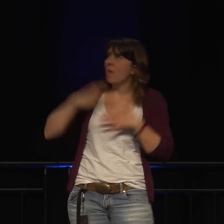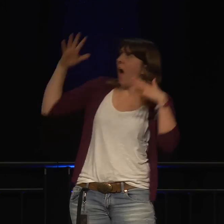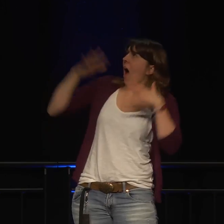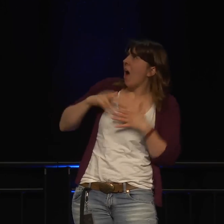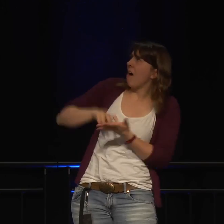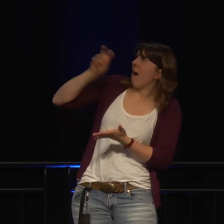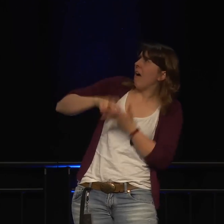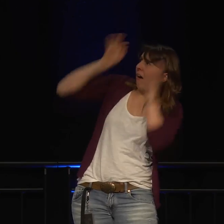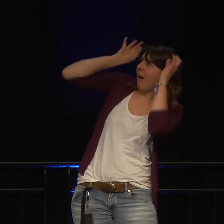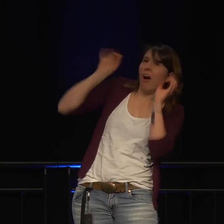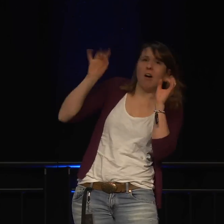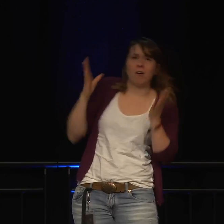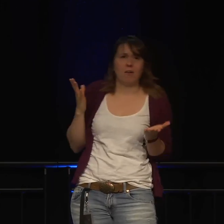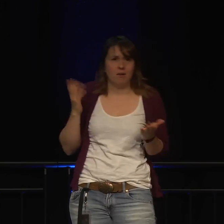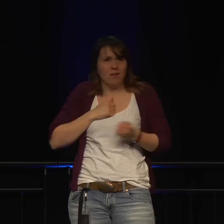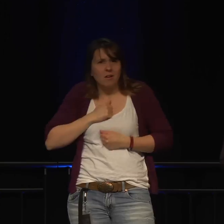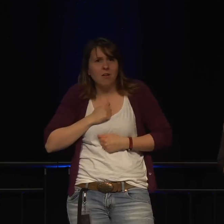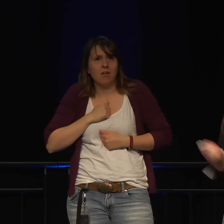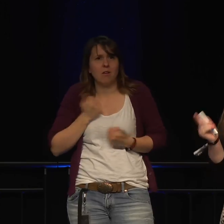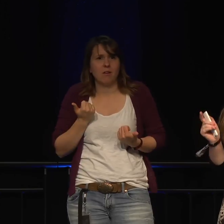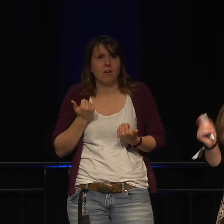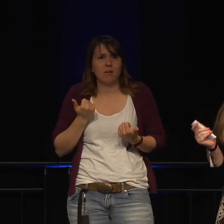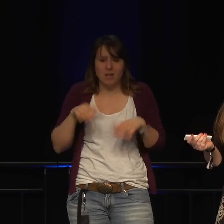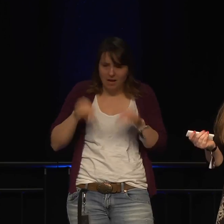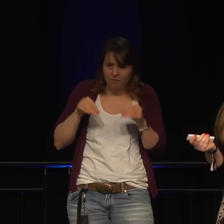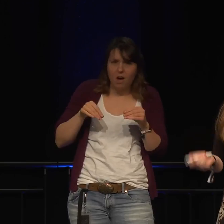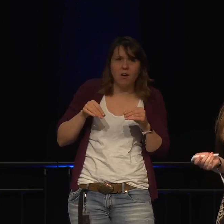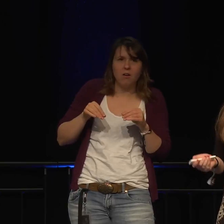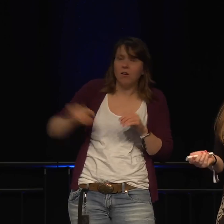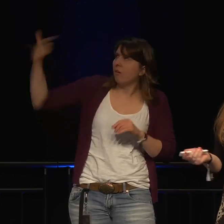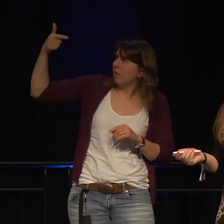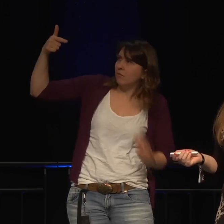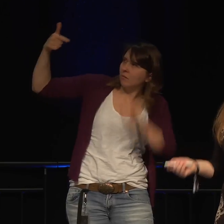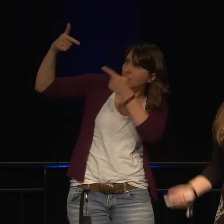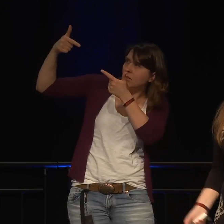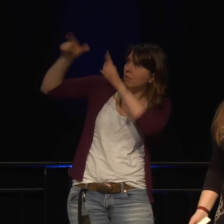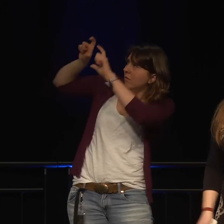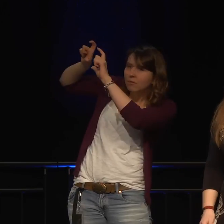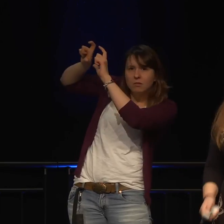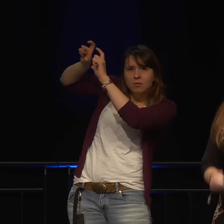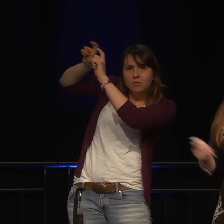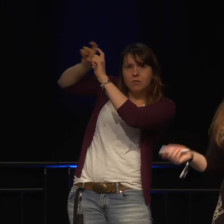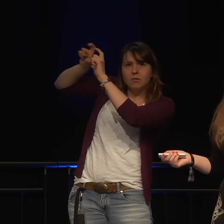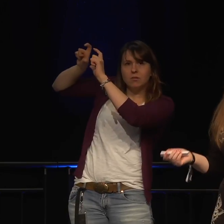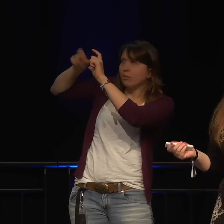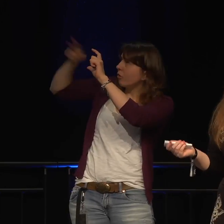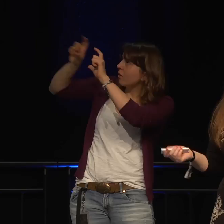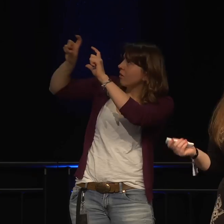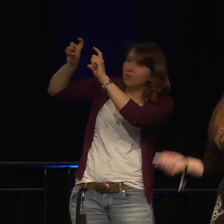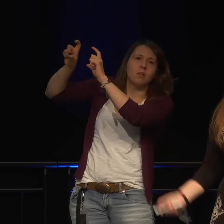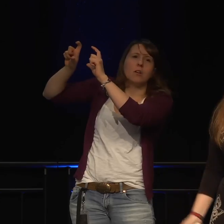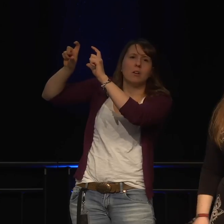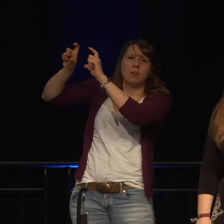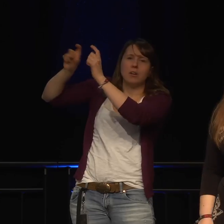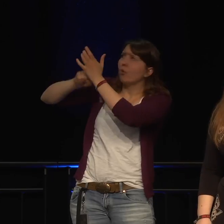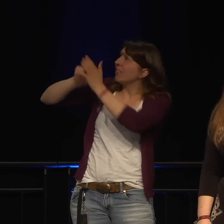miedo, tanto miedo que, de hecho, comenzó a grabar la cámara. Porque pensaba,